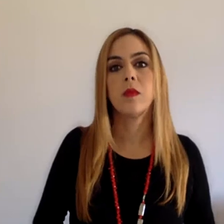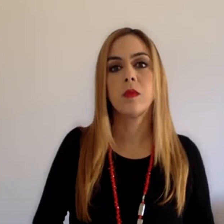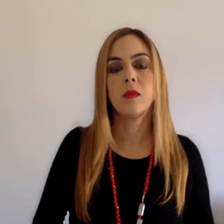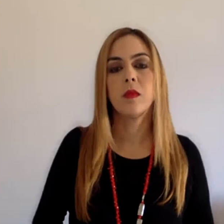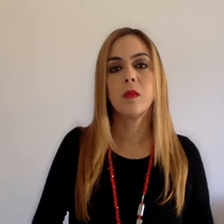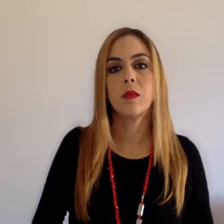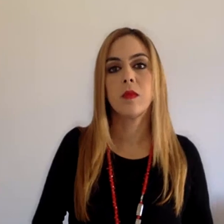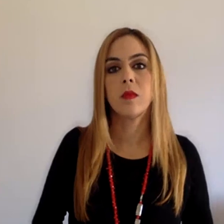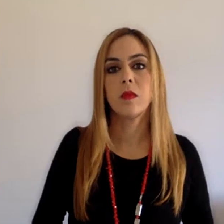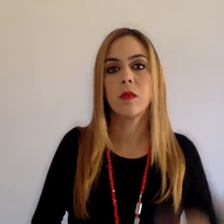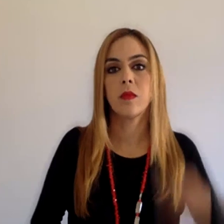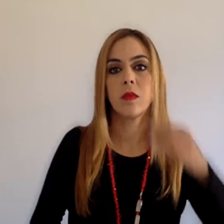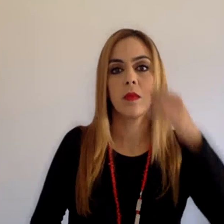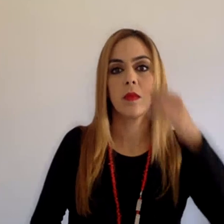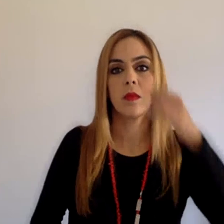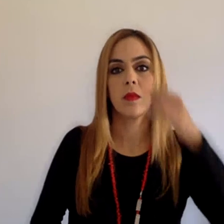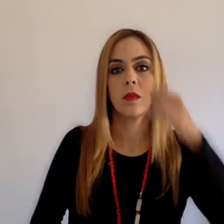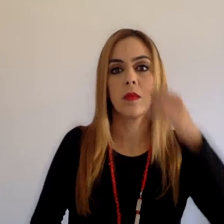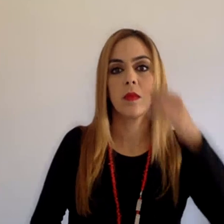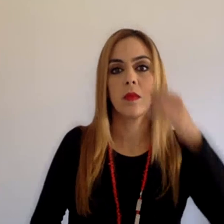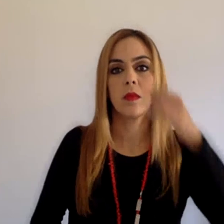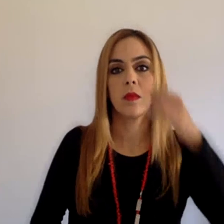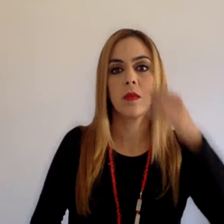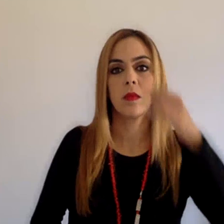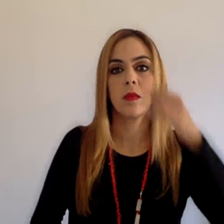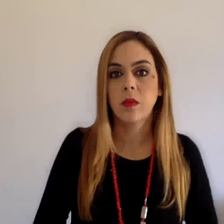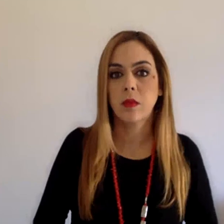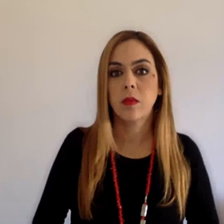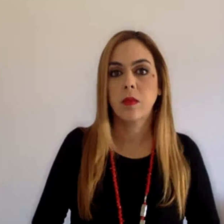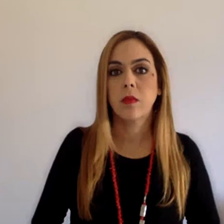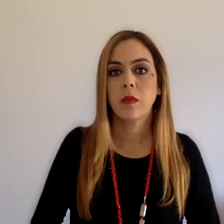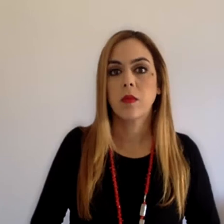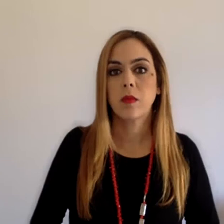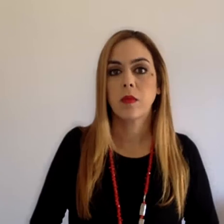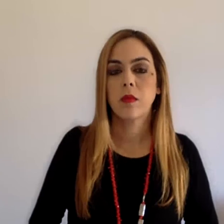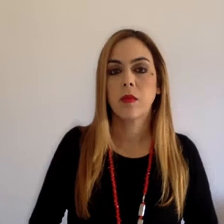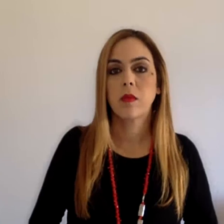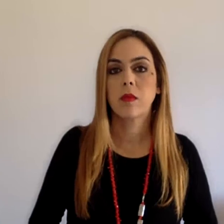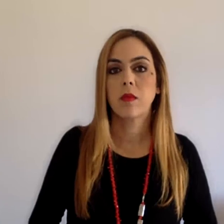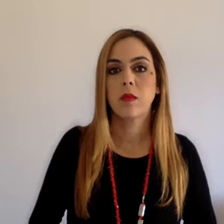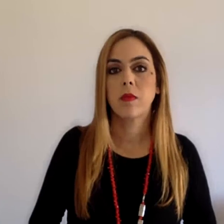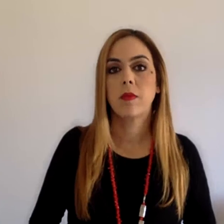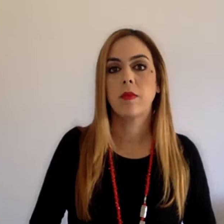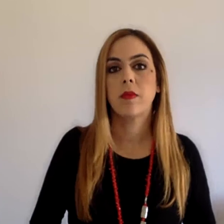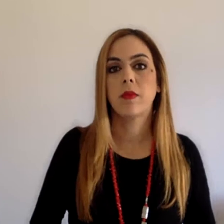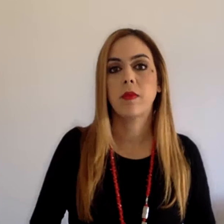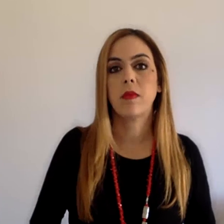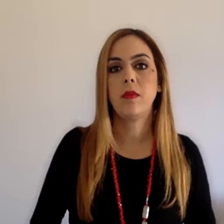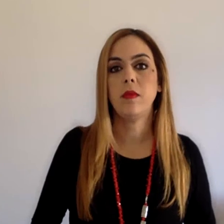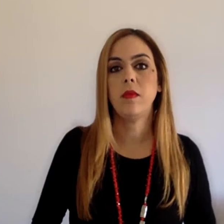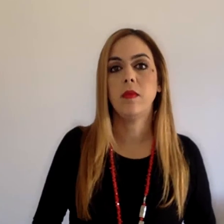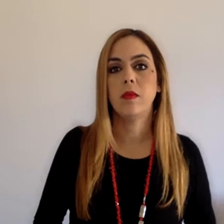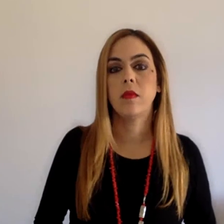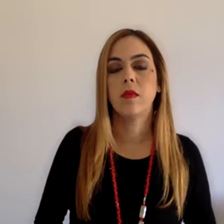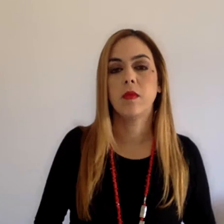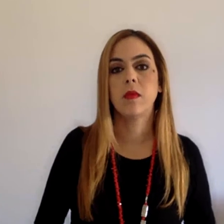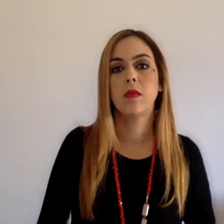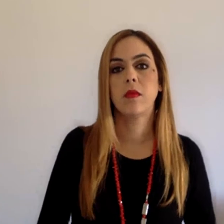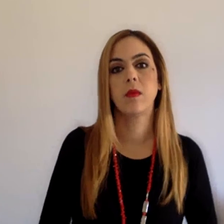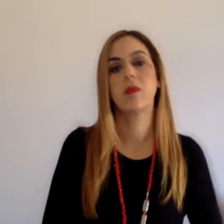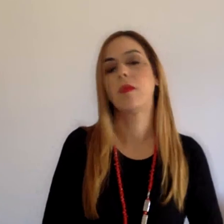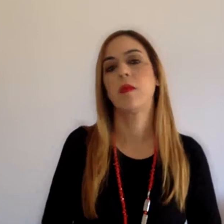apostamos a apoyar a estas víctimas que cuando se expresan por primera vez muchas veces y cuentan sus historias